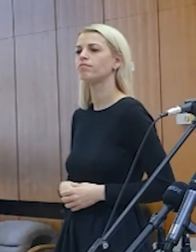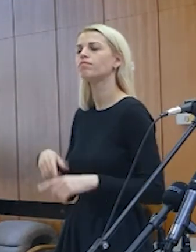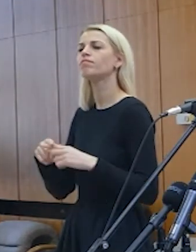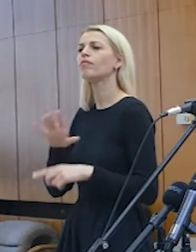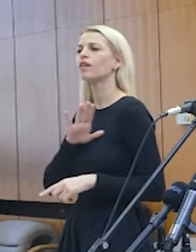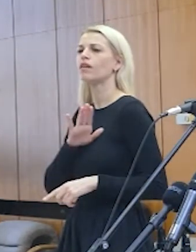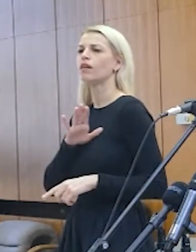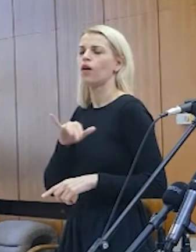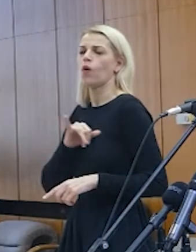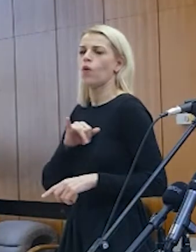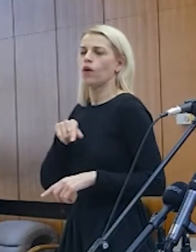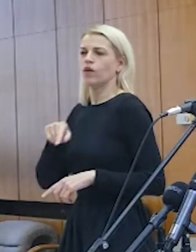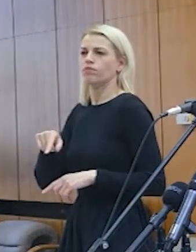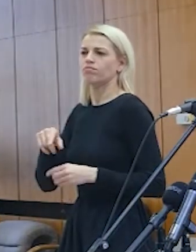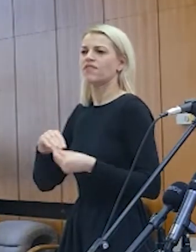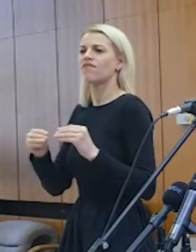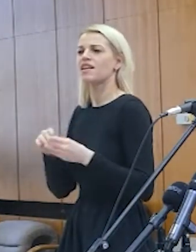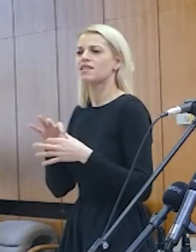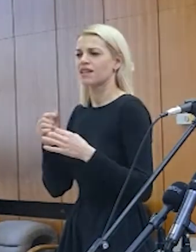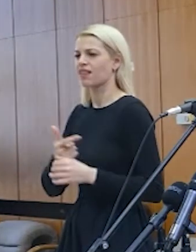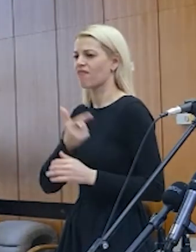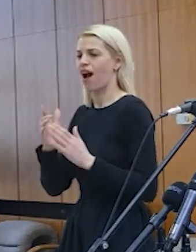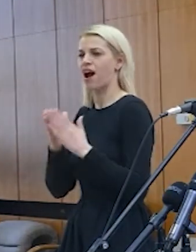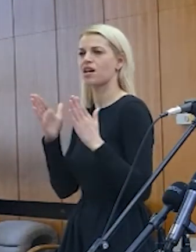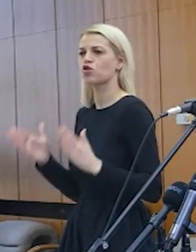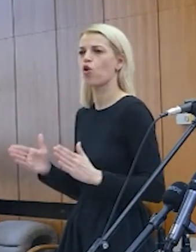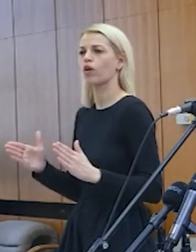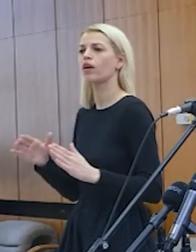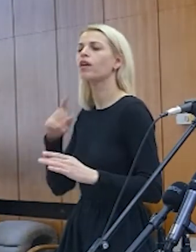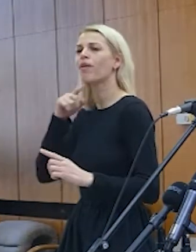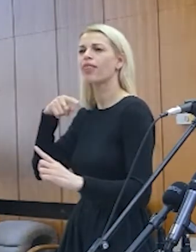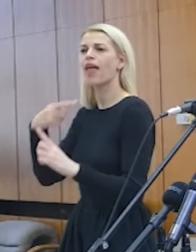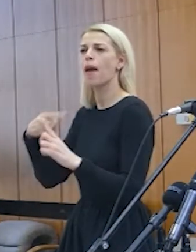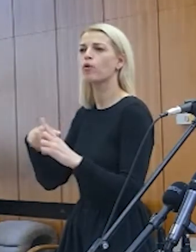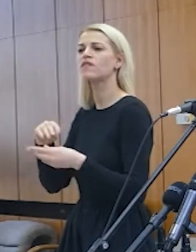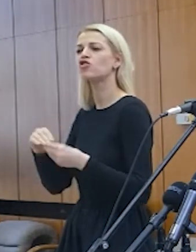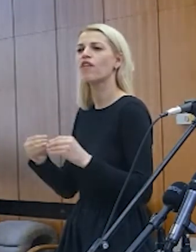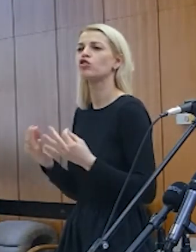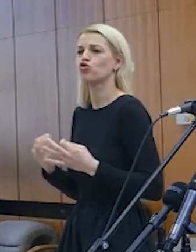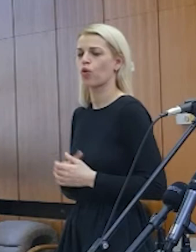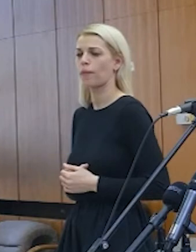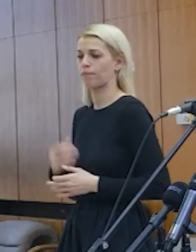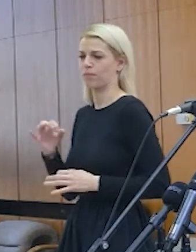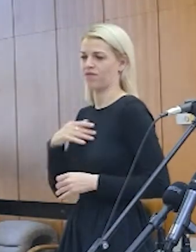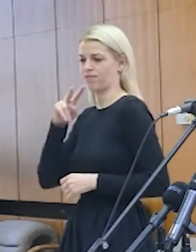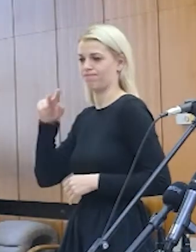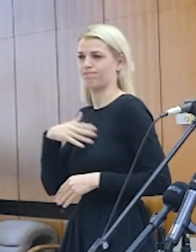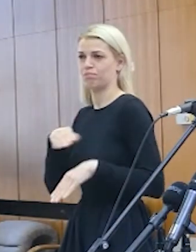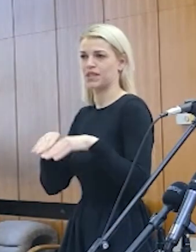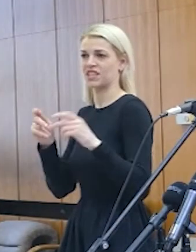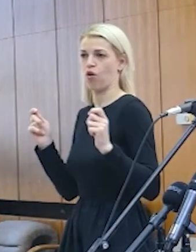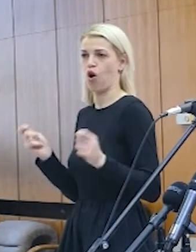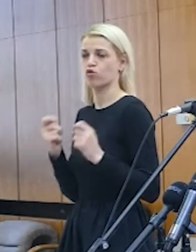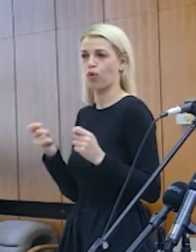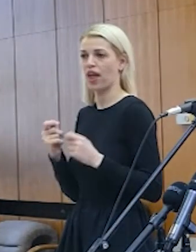poviem za ministerstvo hospodárstva. Vnímam ako najpozitívnejšiu vec to, že